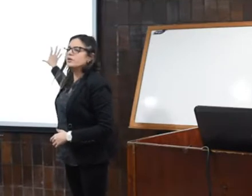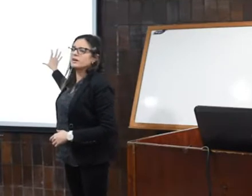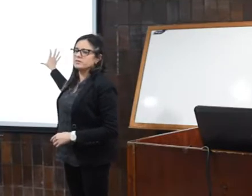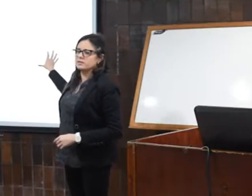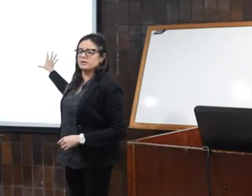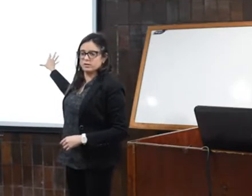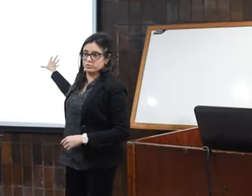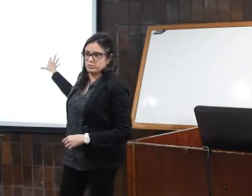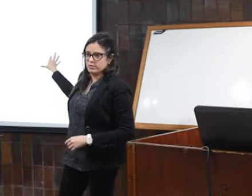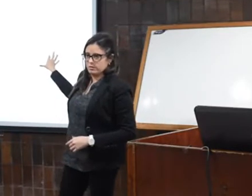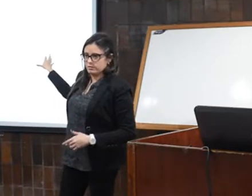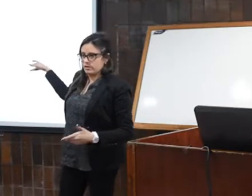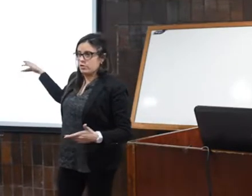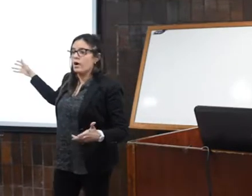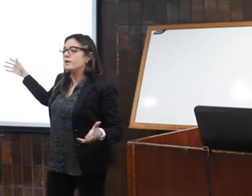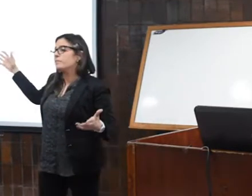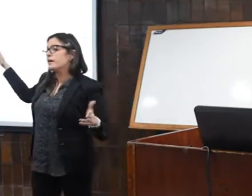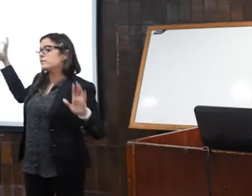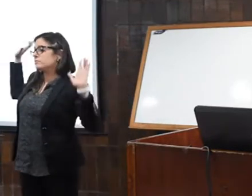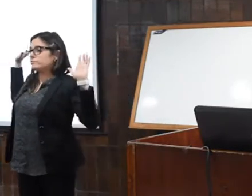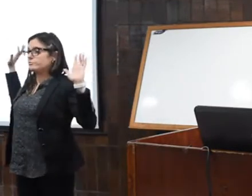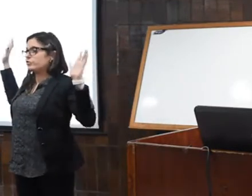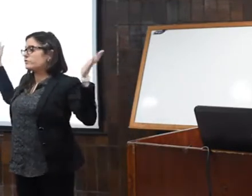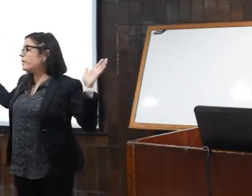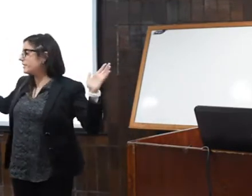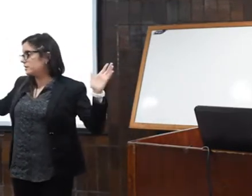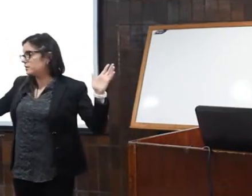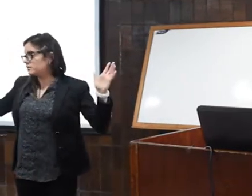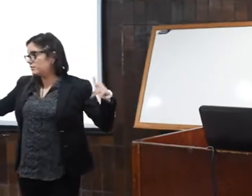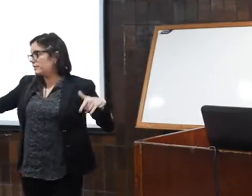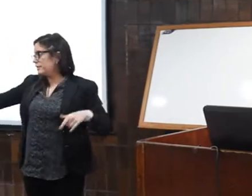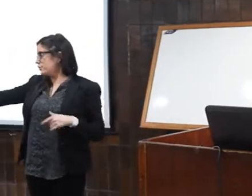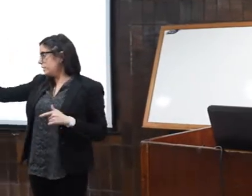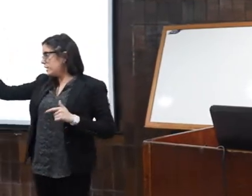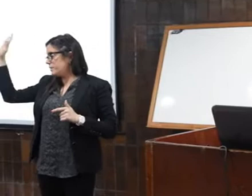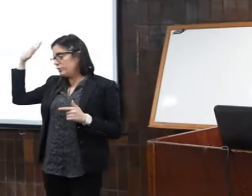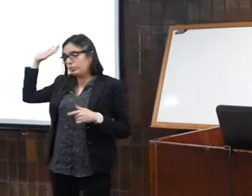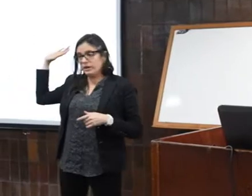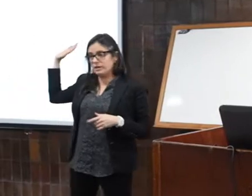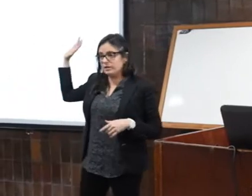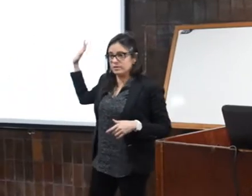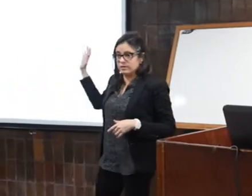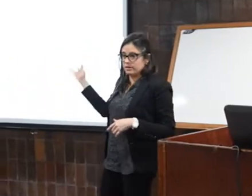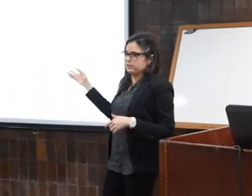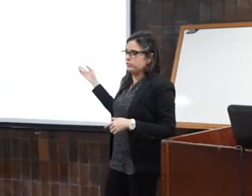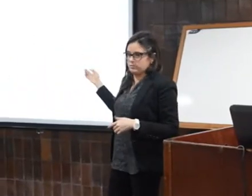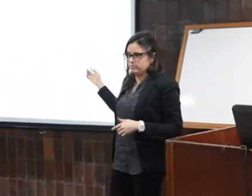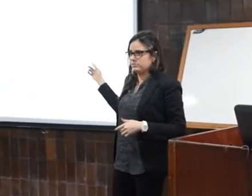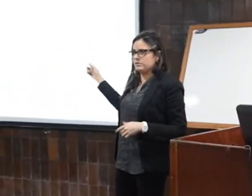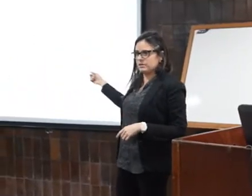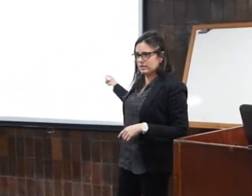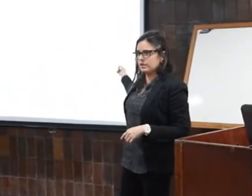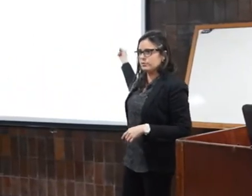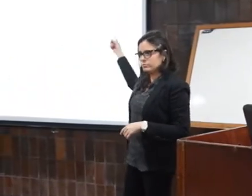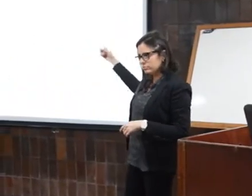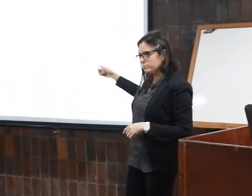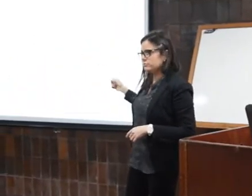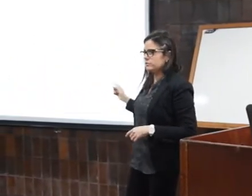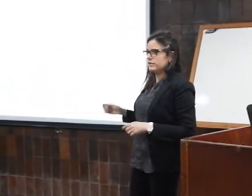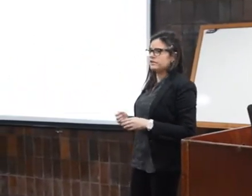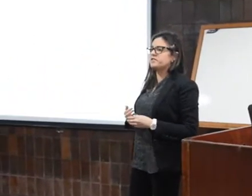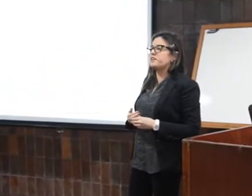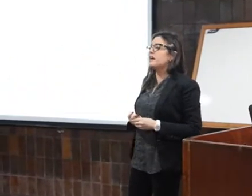puede llegar a tener a eso ya no hay más caminando por ahí no tiene